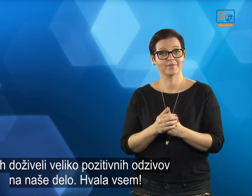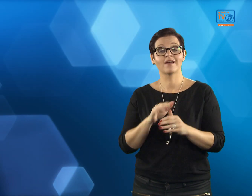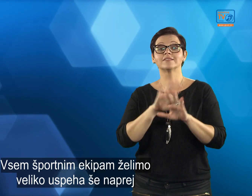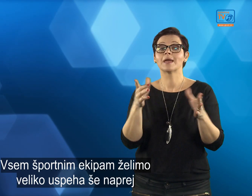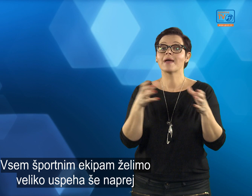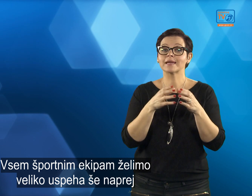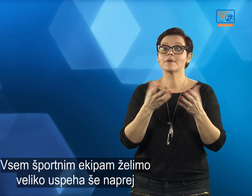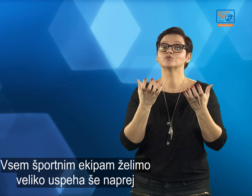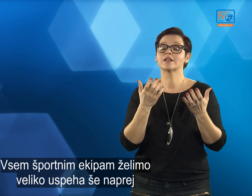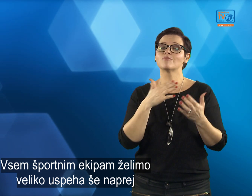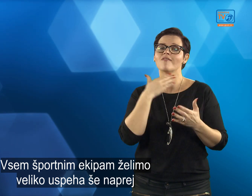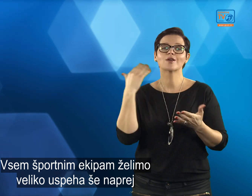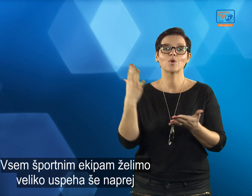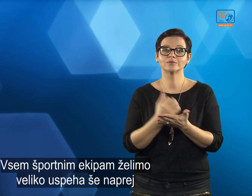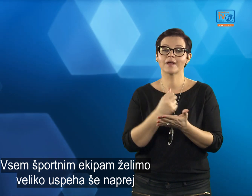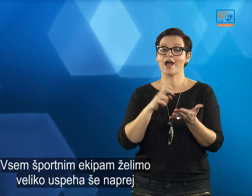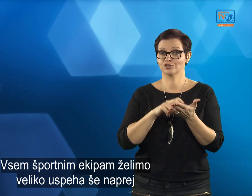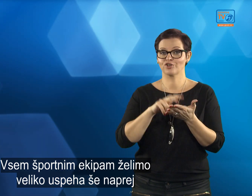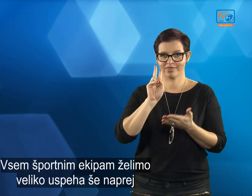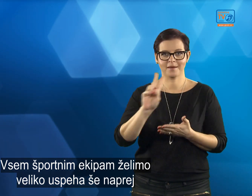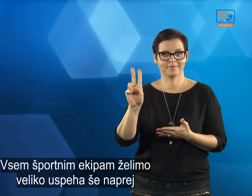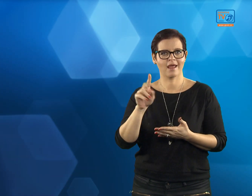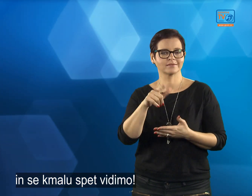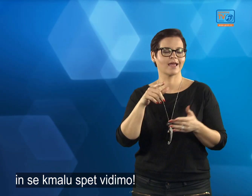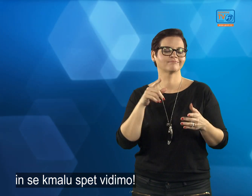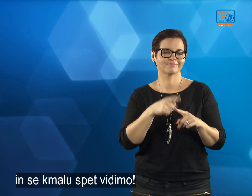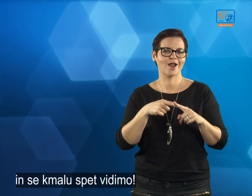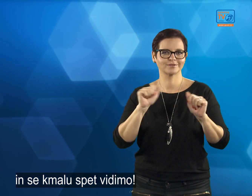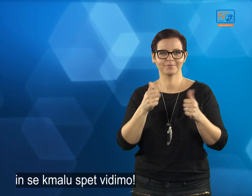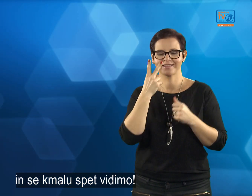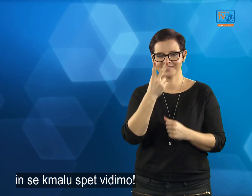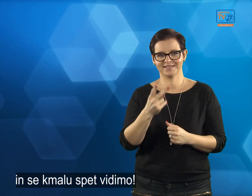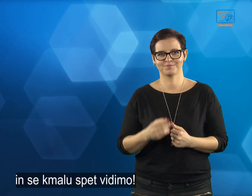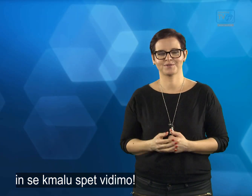Vsem športnim ekipam želimo veliko uspeha še naprej in se kmalu spet vidimo.